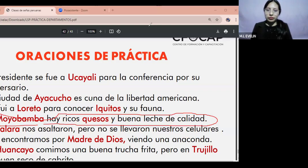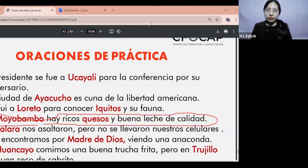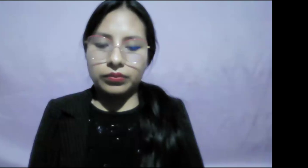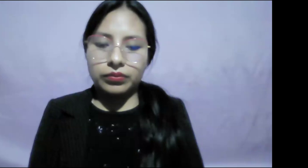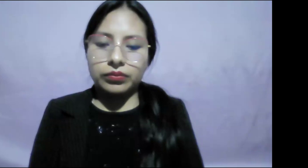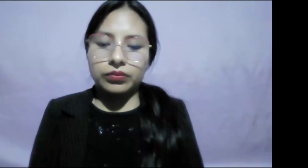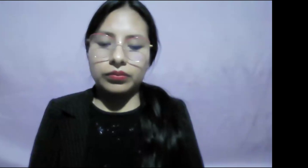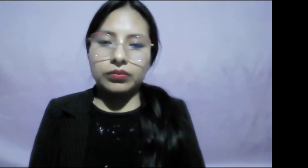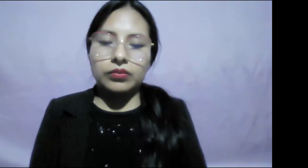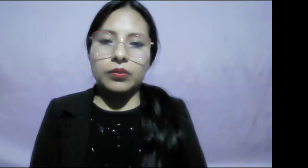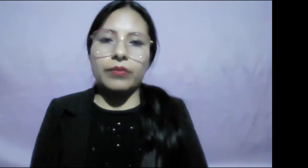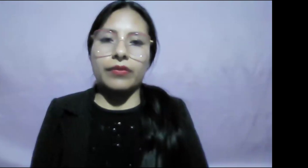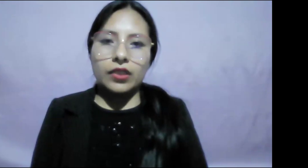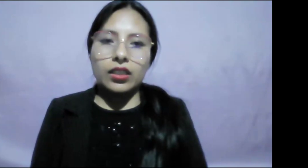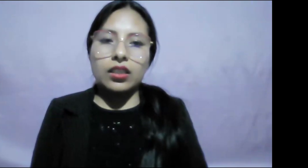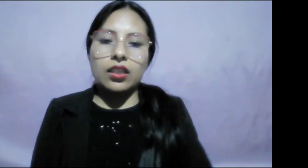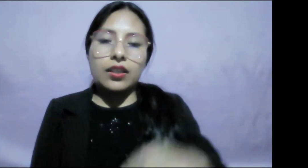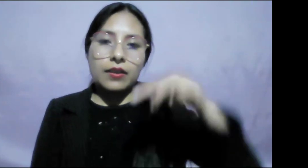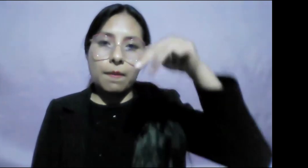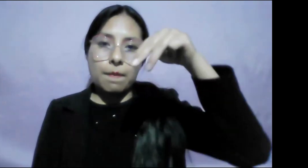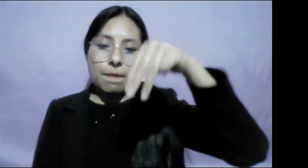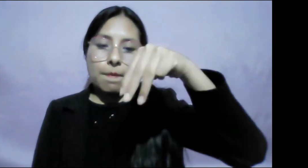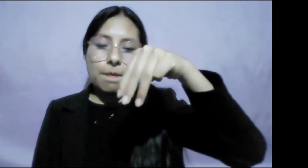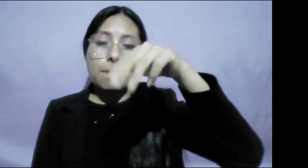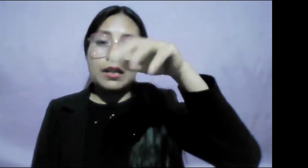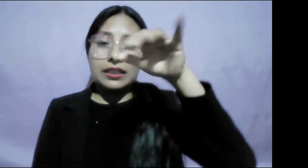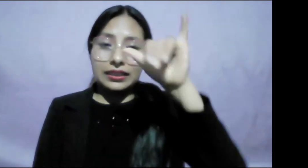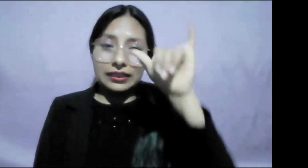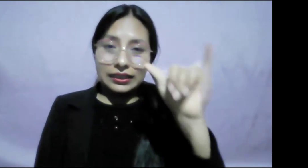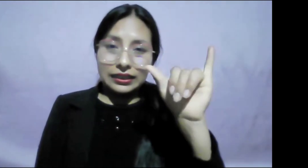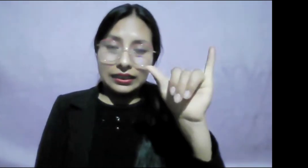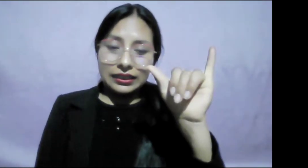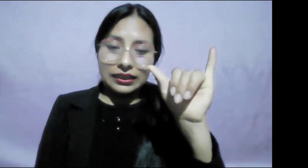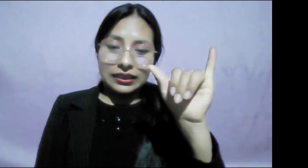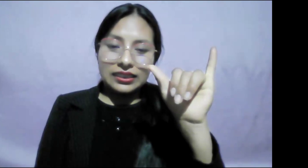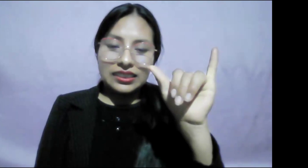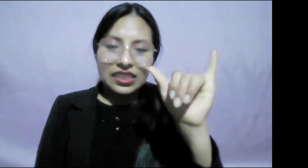y buena leche de calidad vamos a verlo